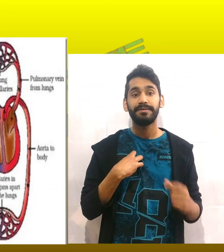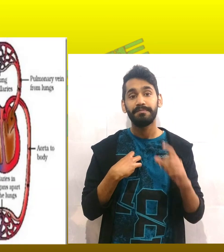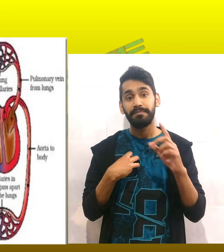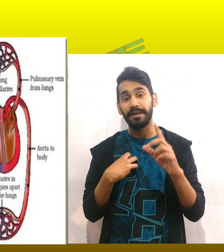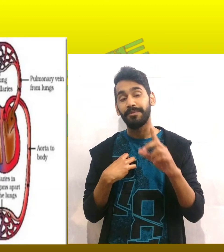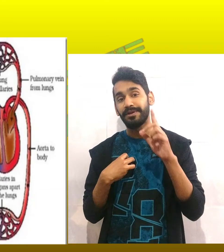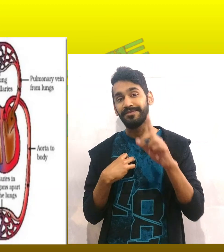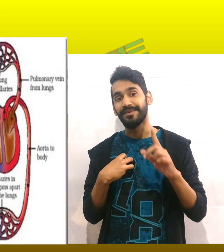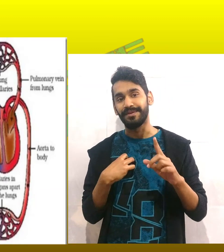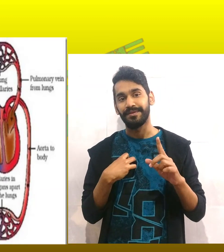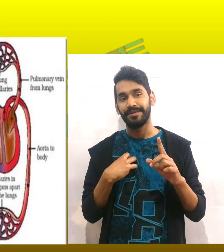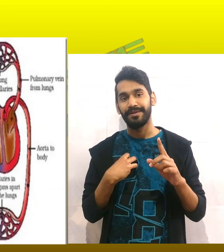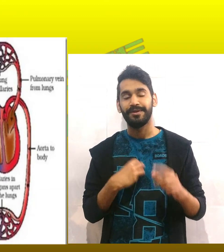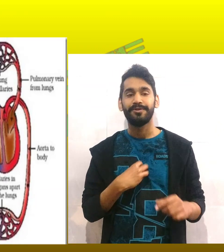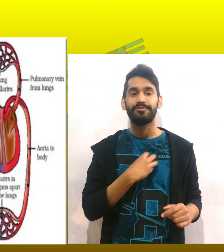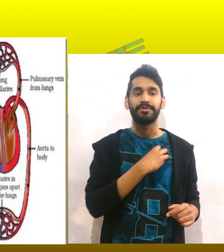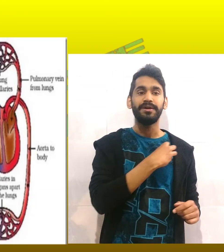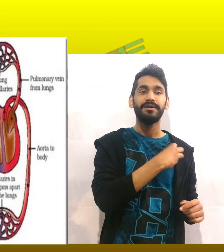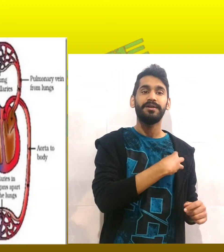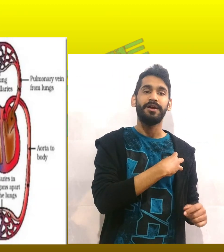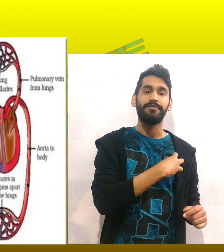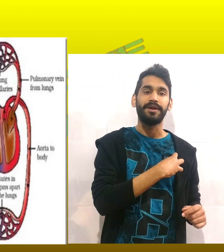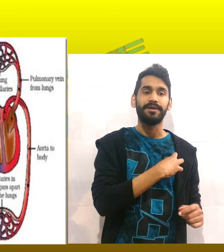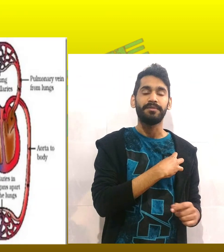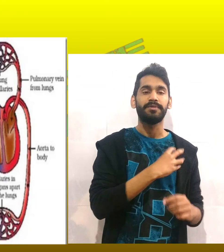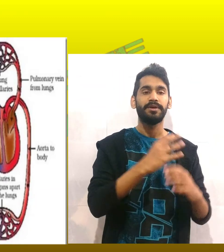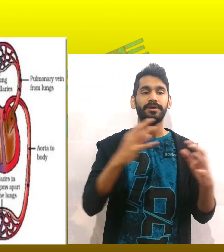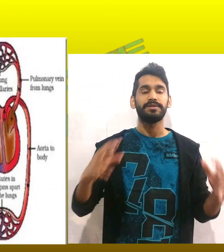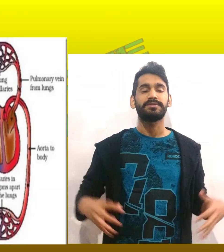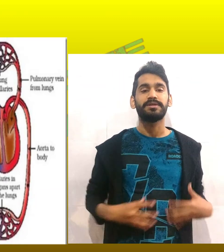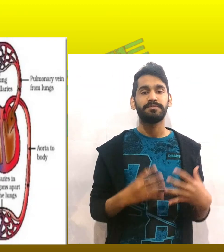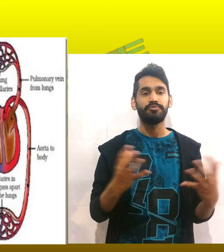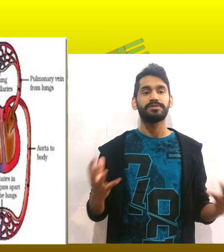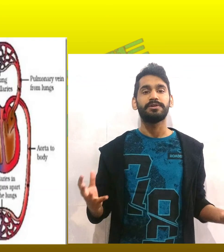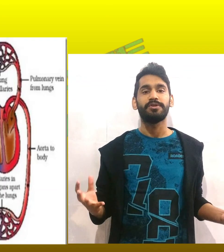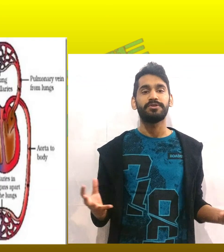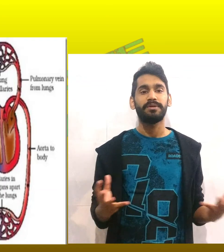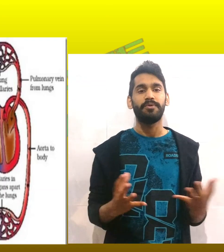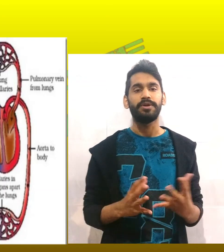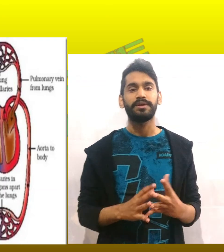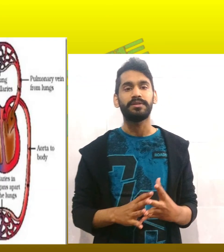ब्लड? पल्मोनरी वेन टू द लेफ्ट एट्रियम। इस तरह से